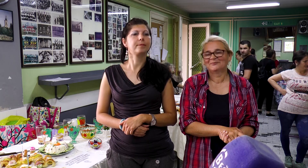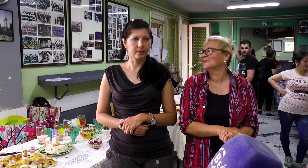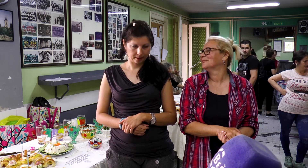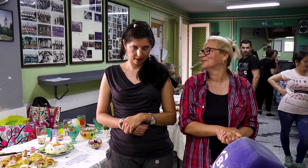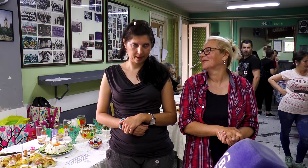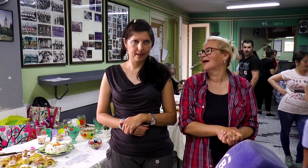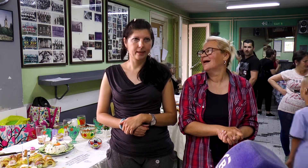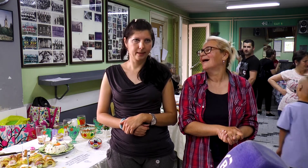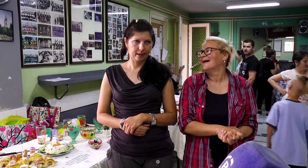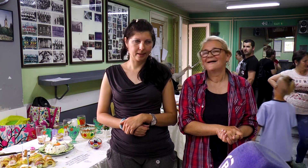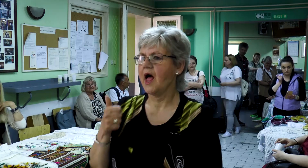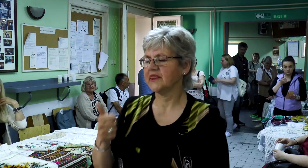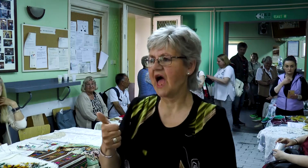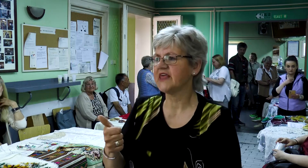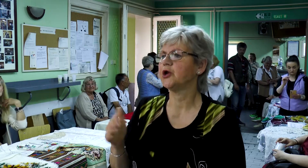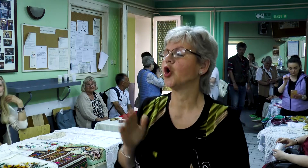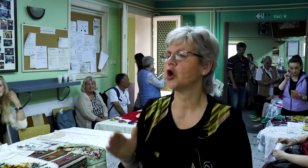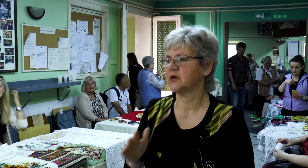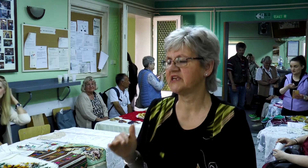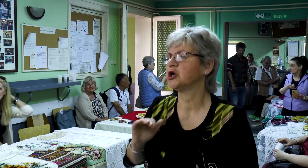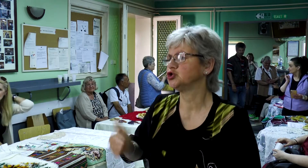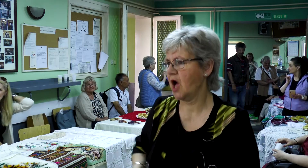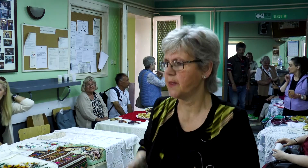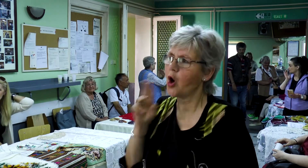je aktivnosti ovde na manifestacijama.